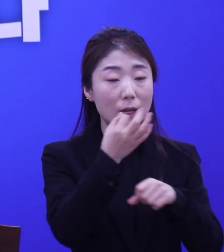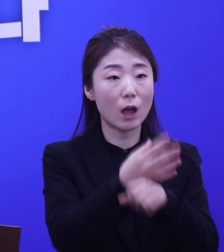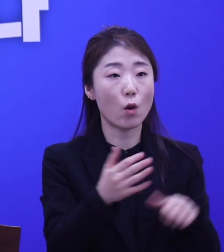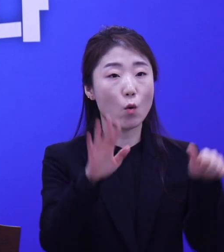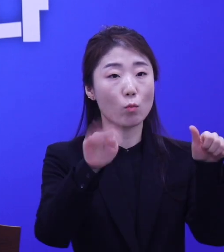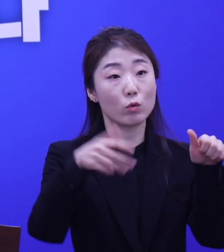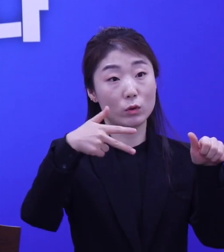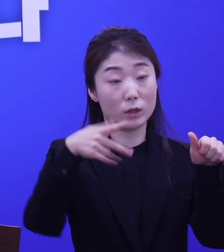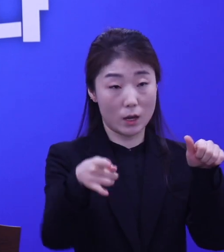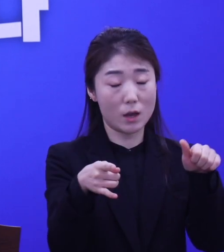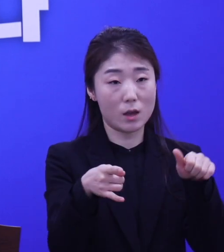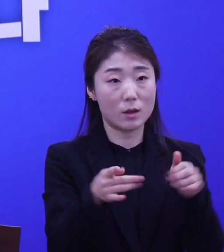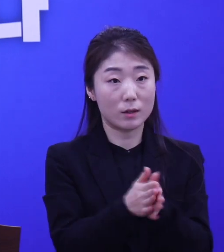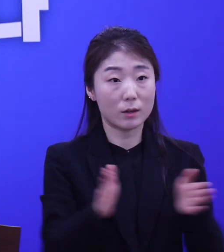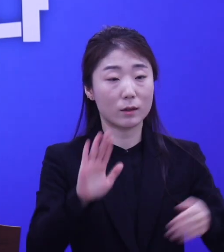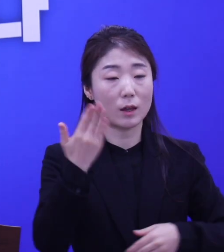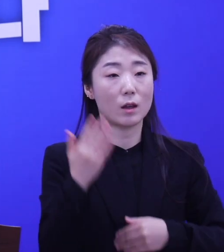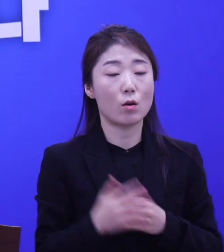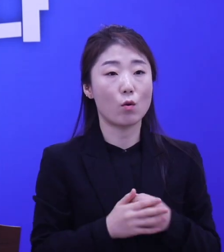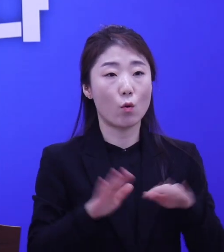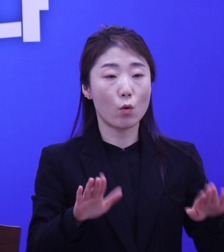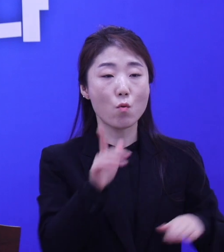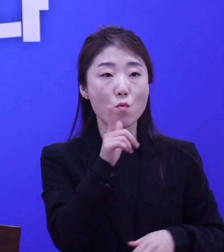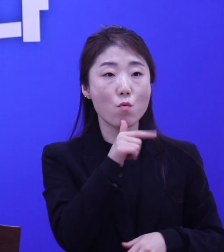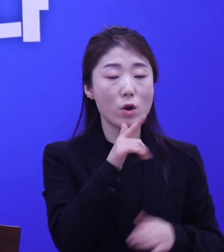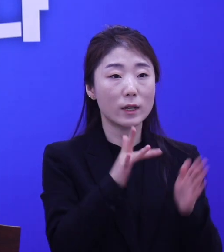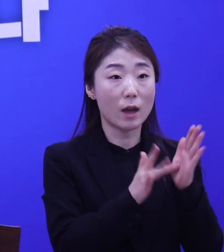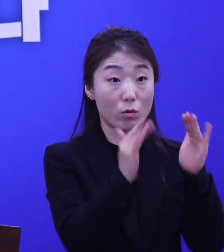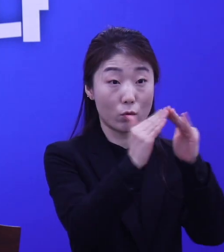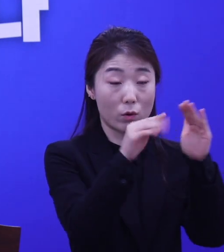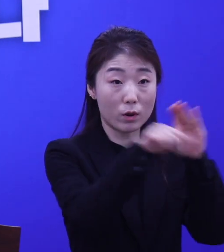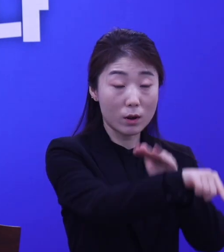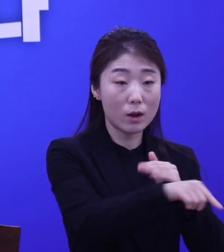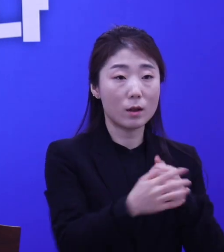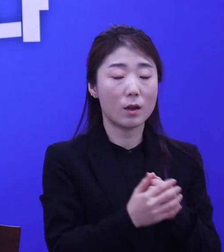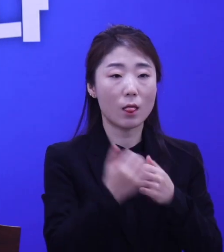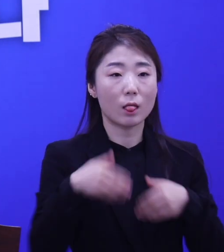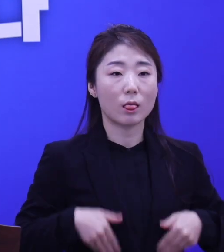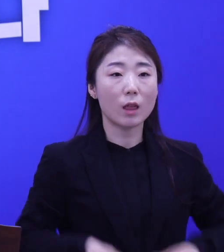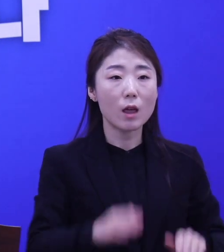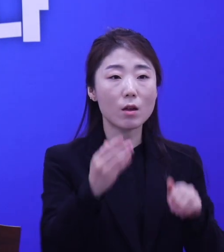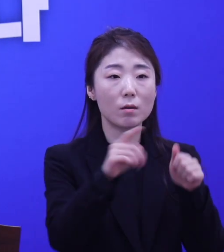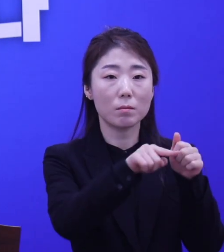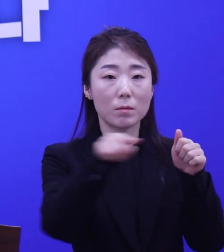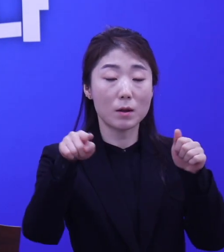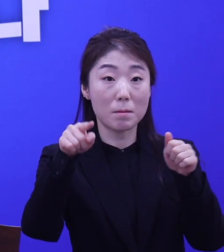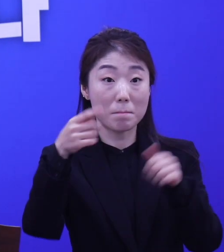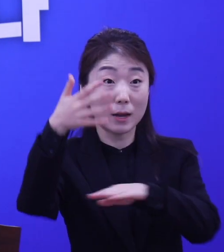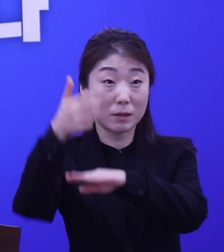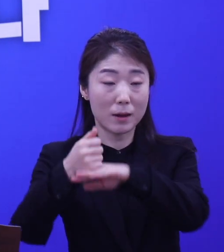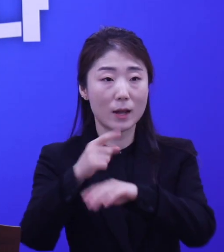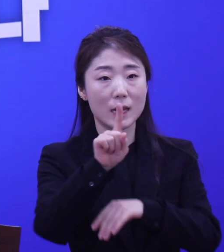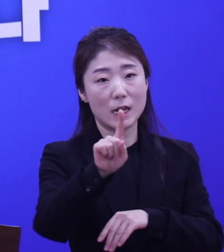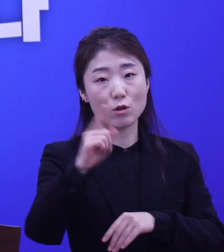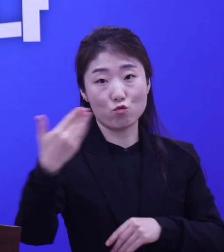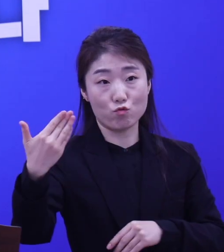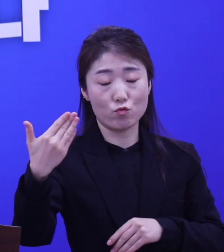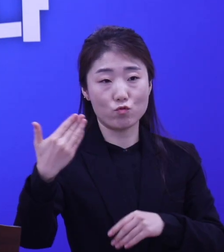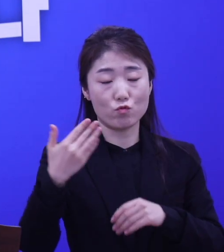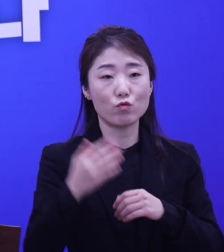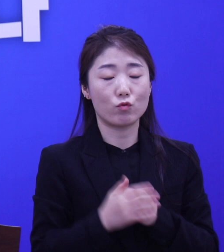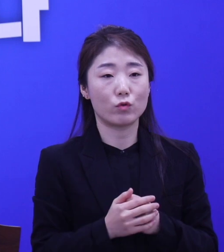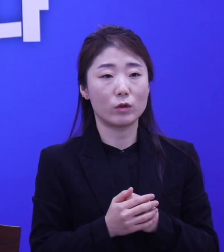실시됩니다. 오늘 월요일은 약국에서 출생연도 끝자리가 1과 6인 분들이 구매가